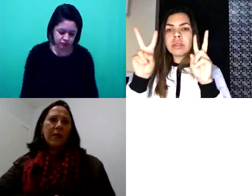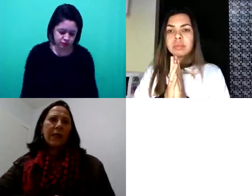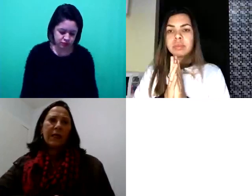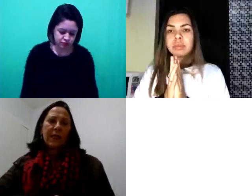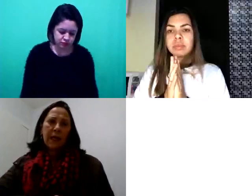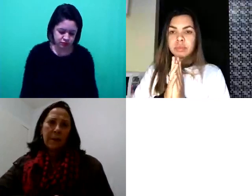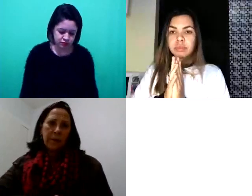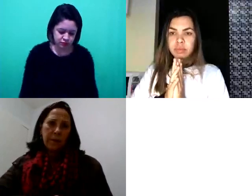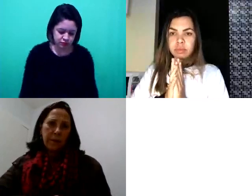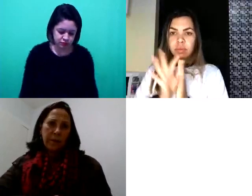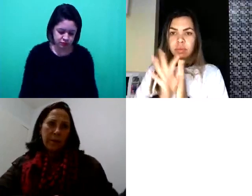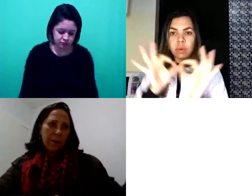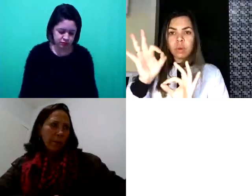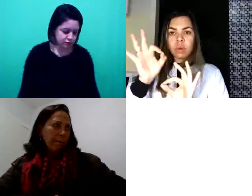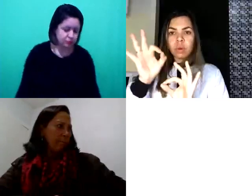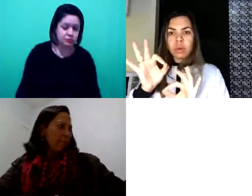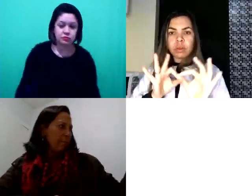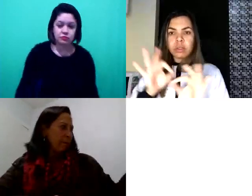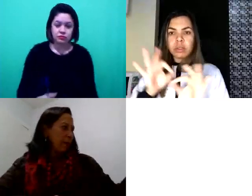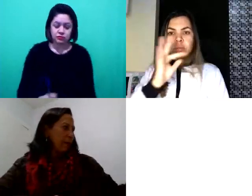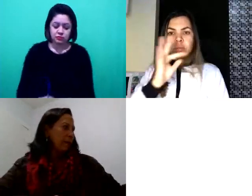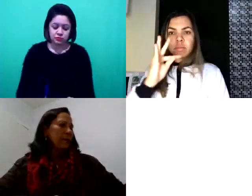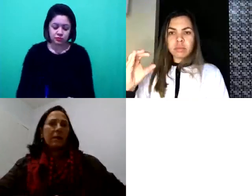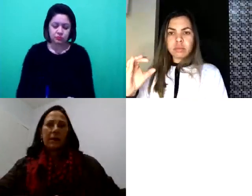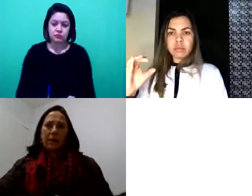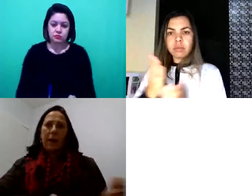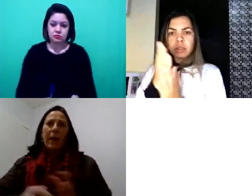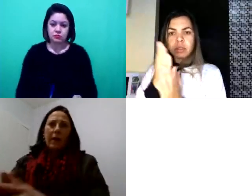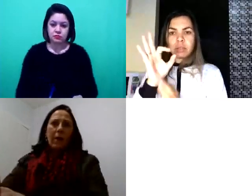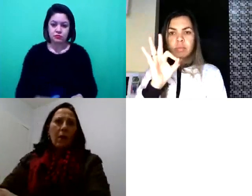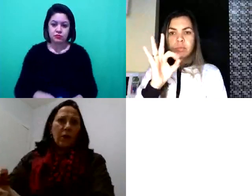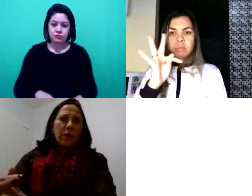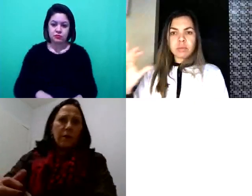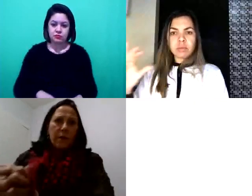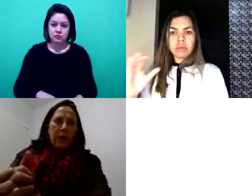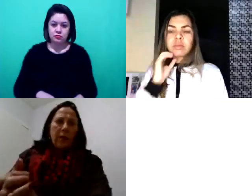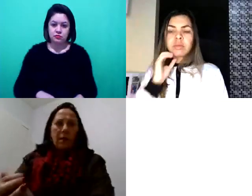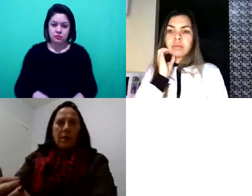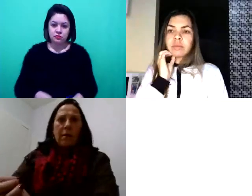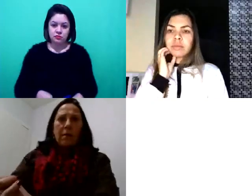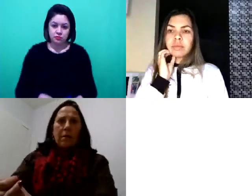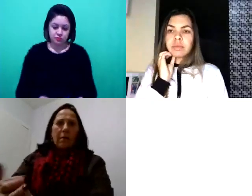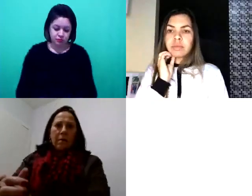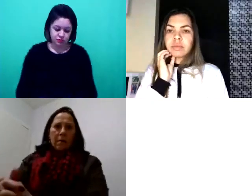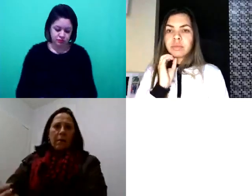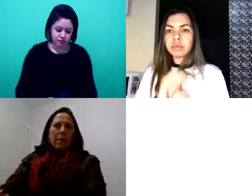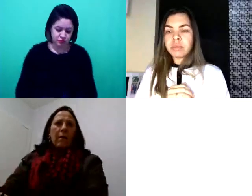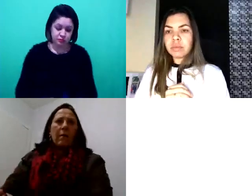Orientações de TCC. Tá, daí será pelo StreamYard, tá, professora? Tá Vai, bem. entra menos gente no link e os alunos ficam no YouTube,